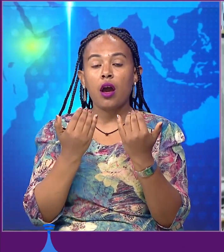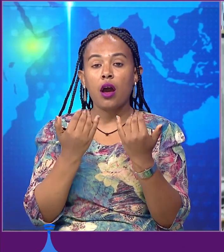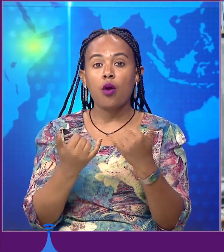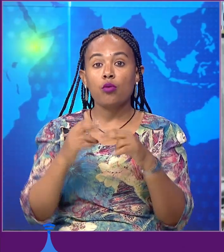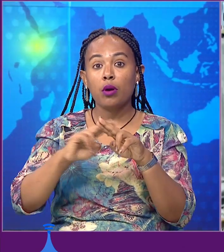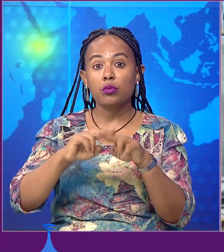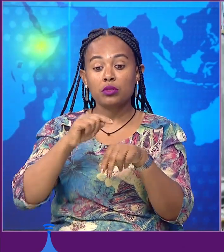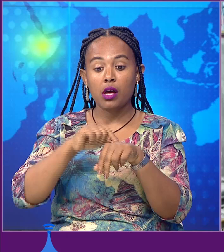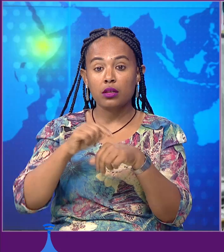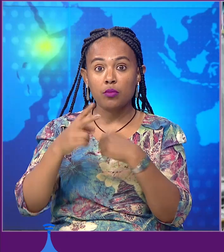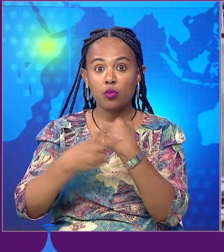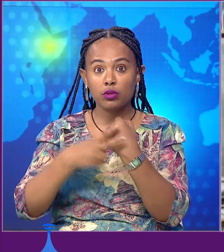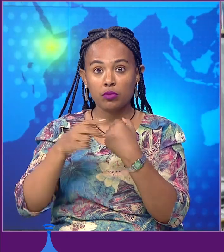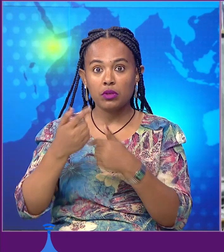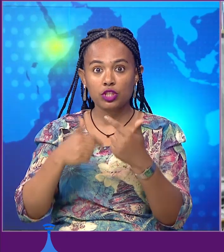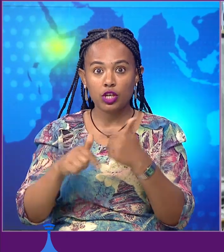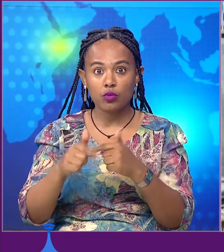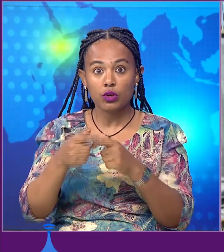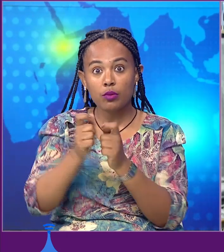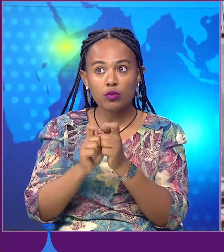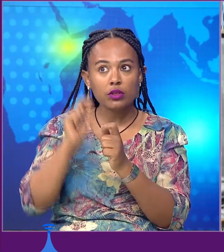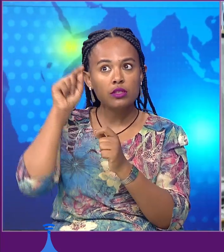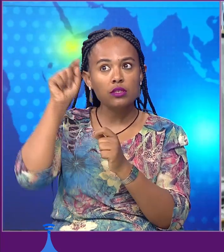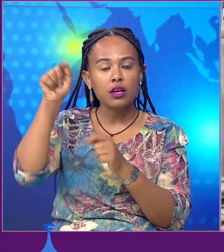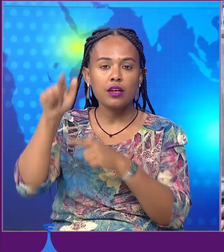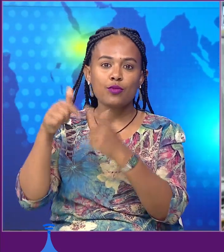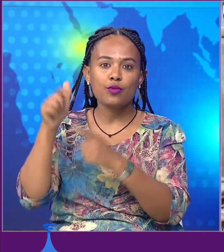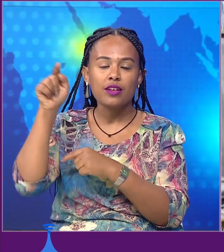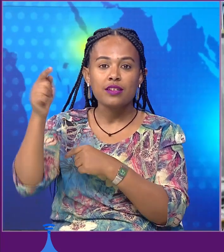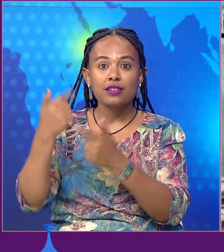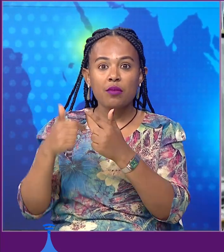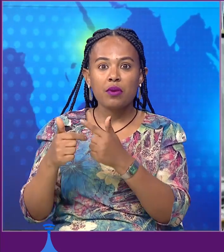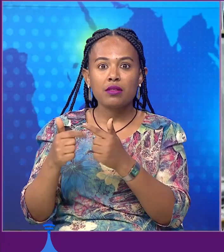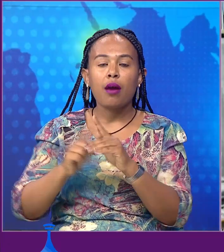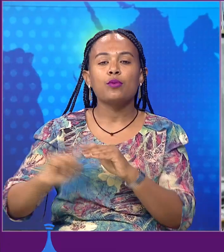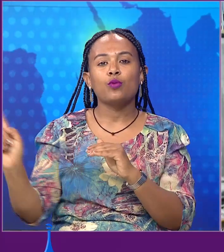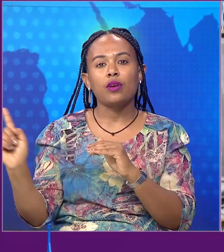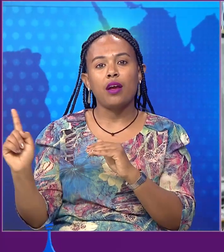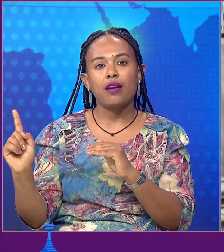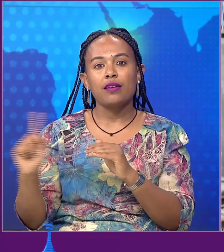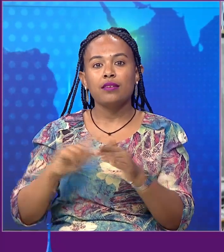ሰዓት ለመቆጠብ እዚህ ጋር መጥቻለሁ። ለመቁረጥ ግን እዛ ጋር ሄድኩት። እዛ ጋር እስከመጣ አንድ ባቡር አምጥቶኛል አጋጣሚ ማለት ነው።